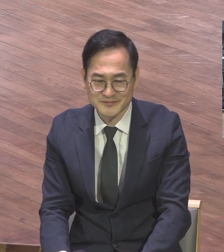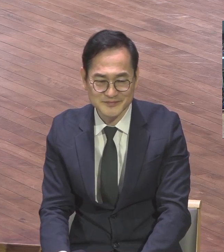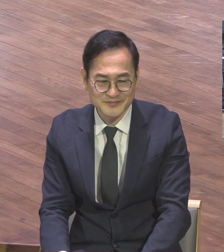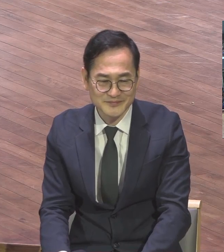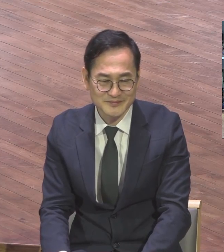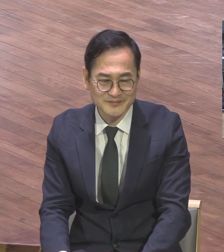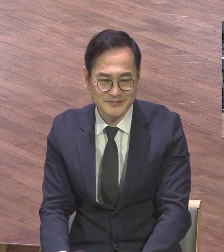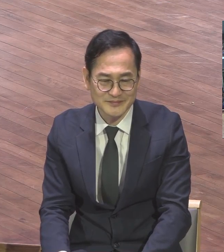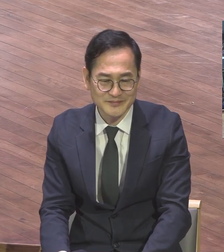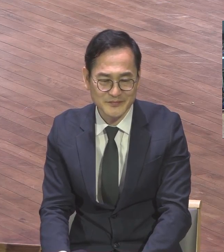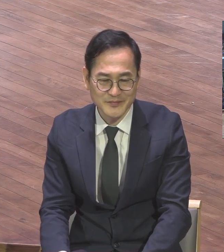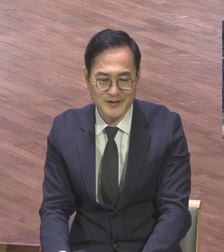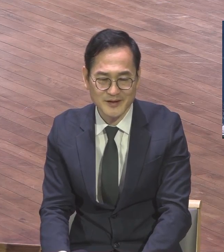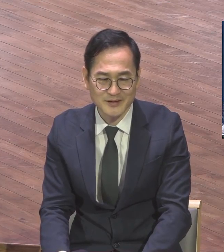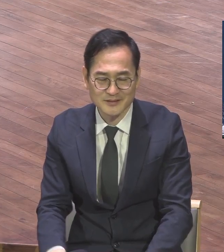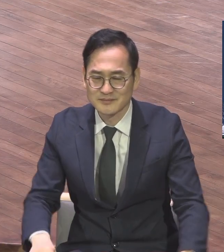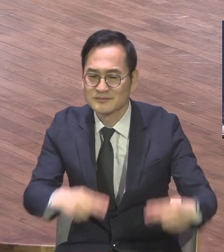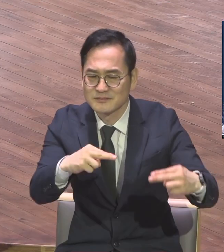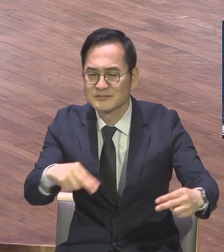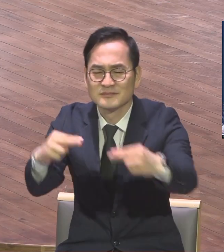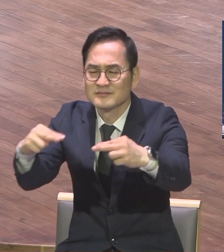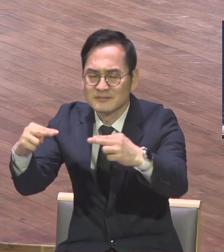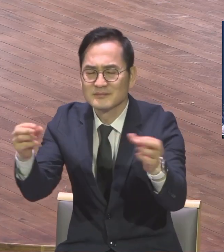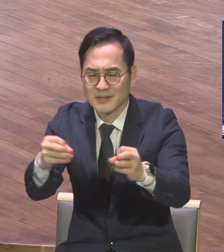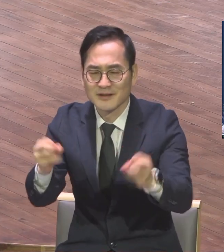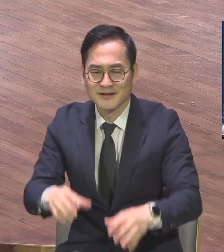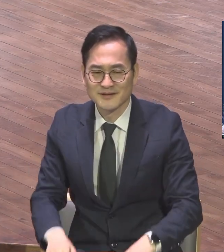아니 좀 보면서 얘기하세요. 보면서.